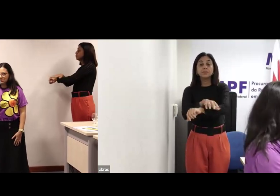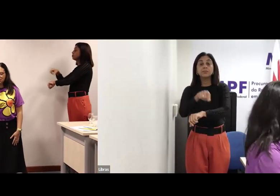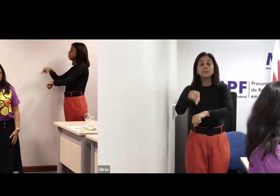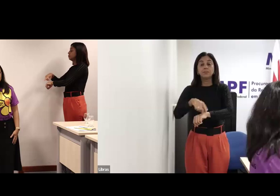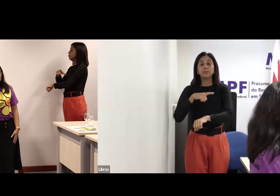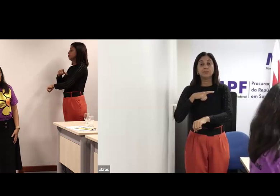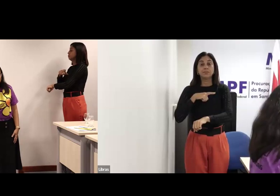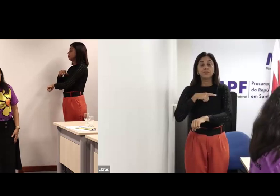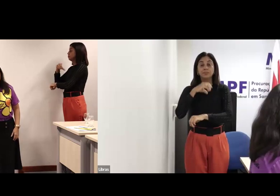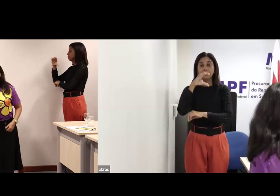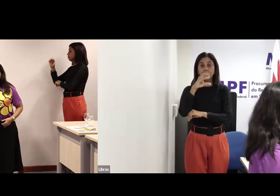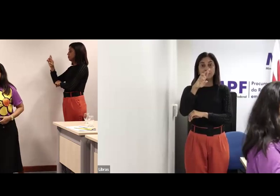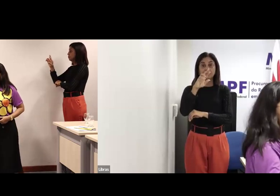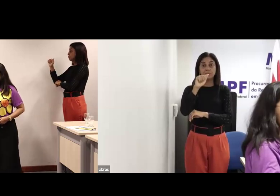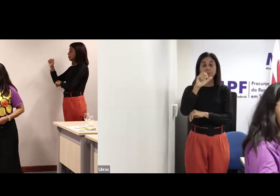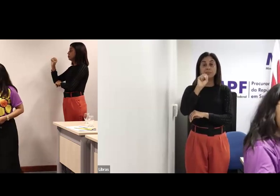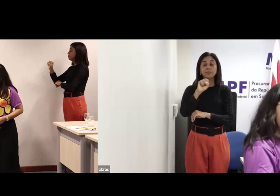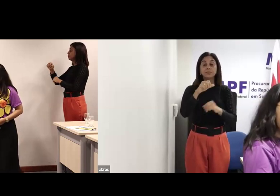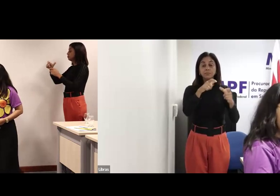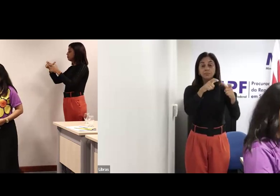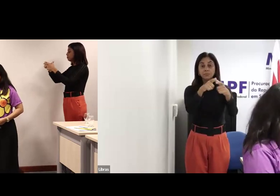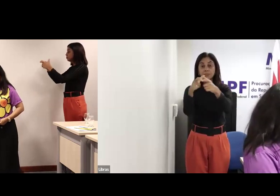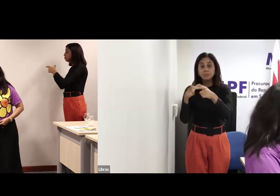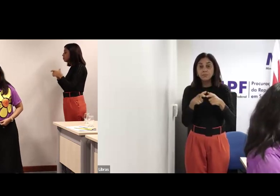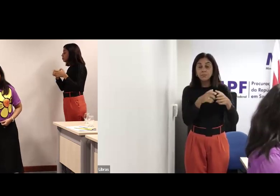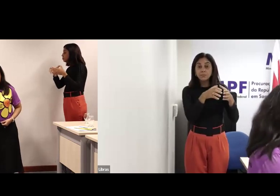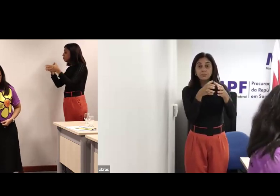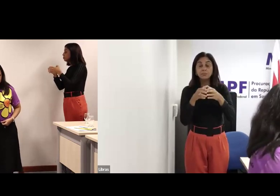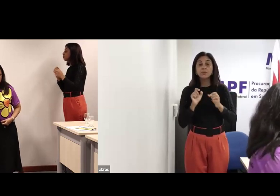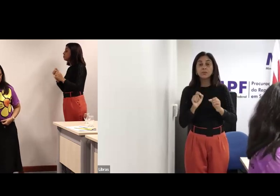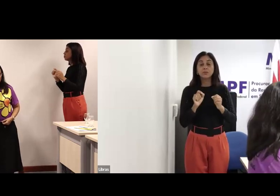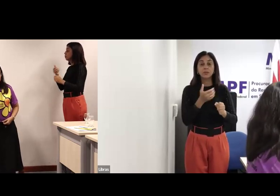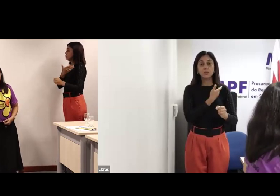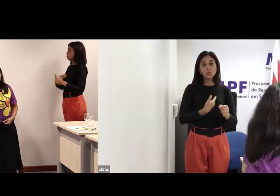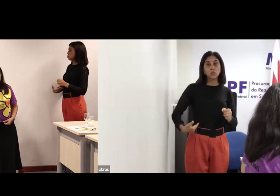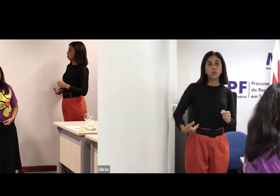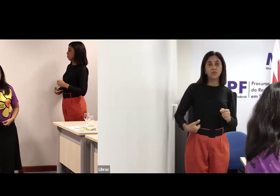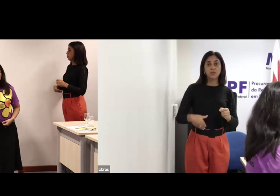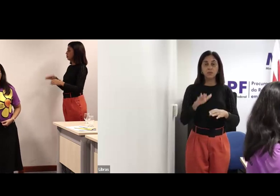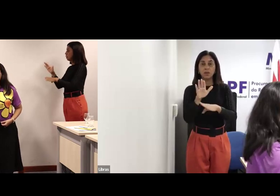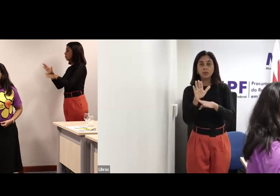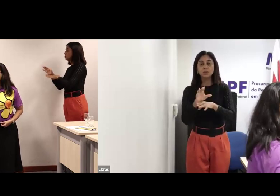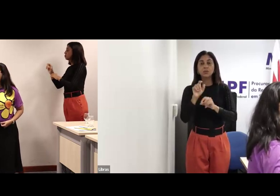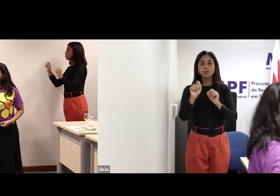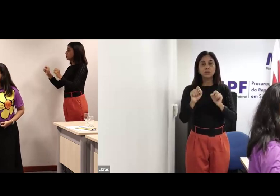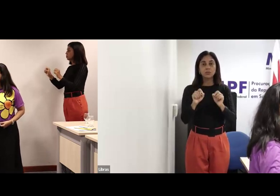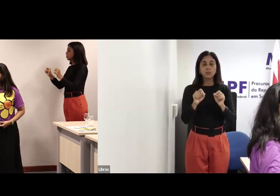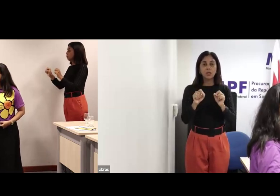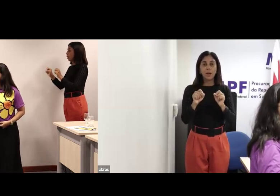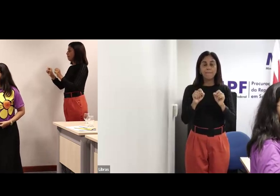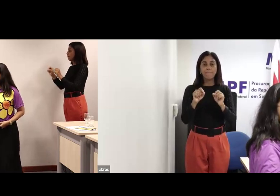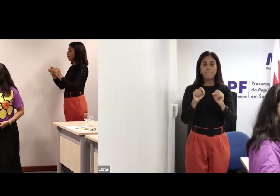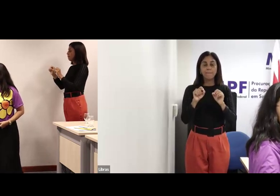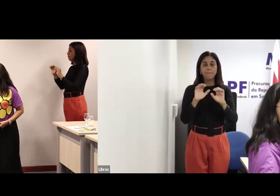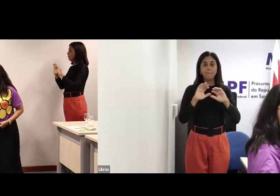no município de Santarém quando o governo federal faz essa campanha a assistência social ela trabalha com